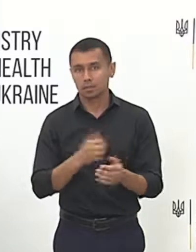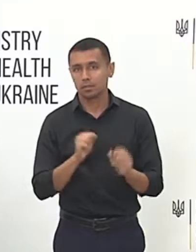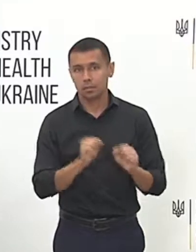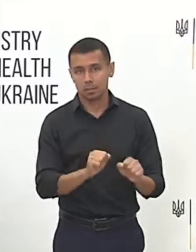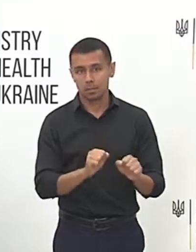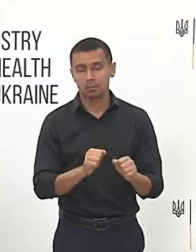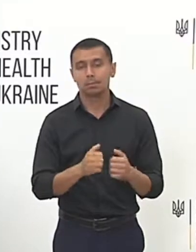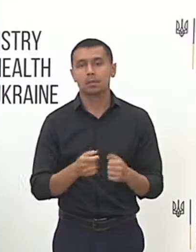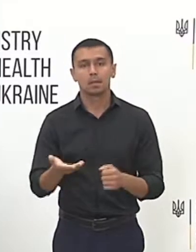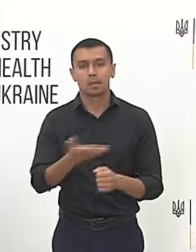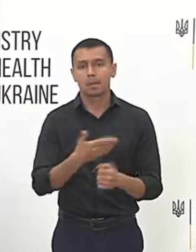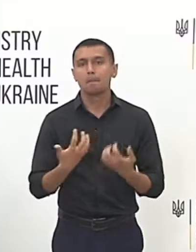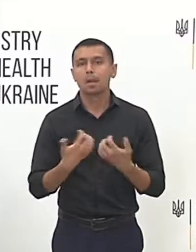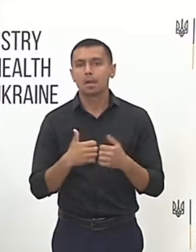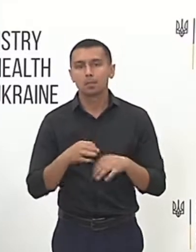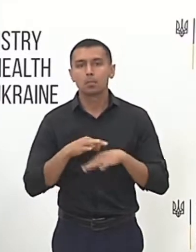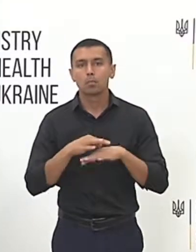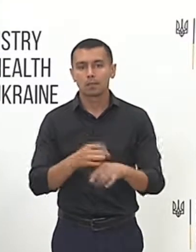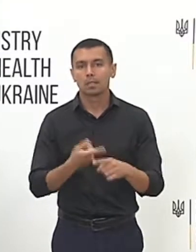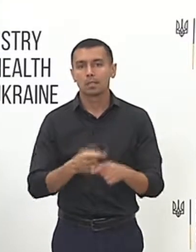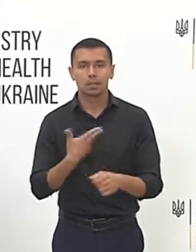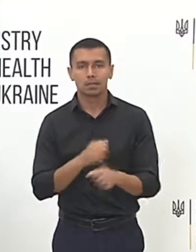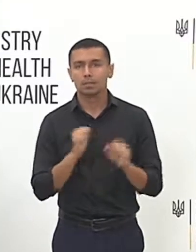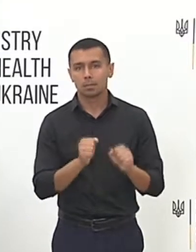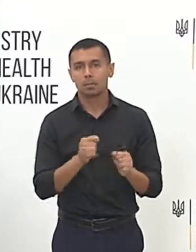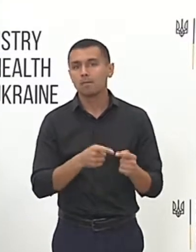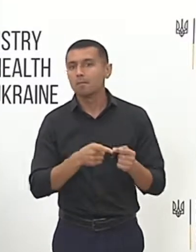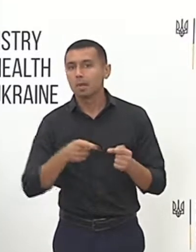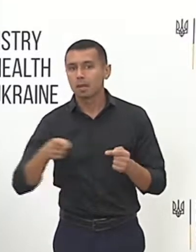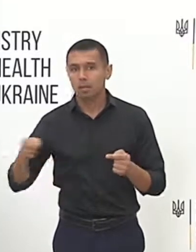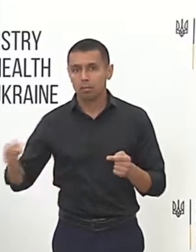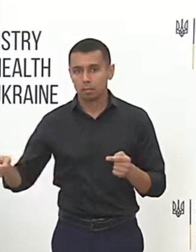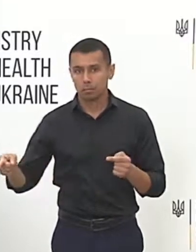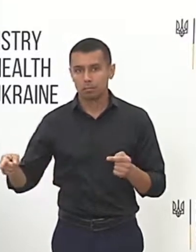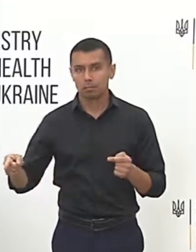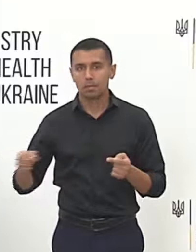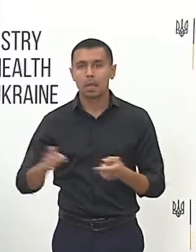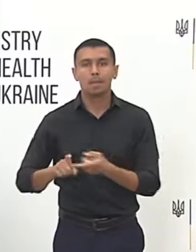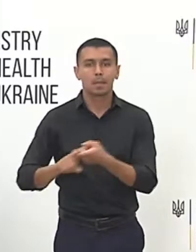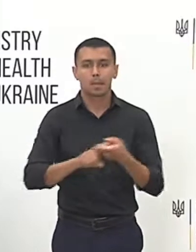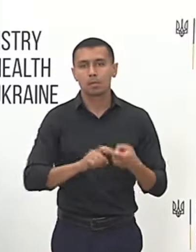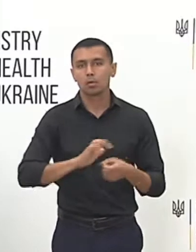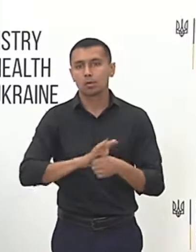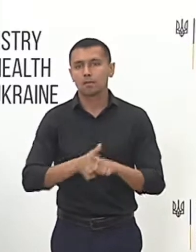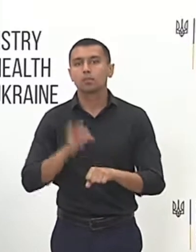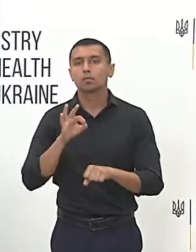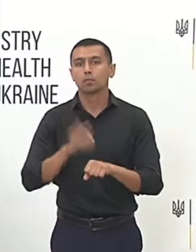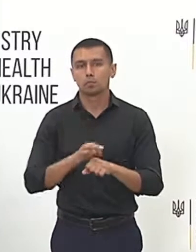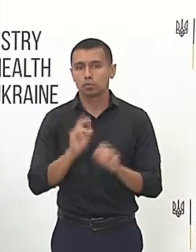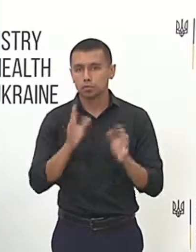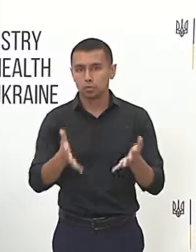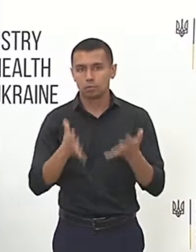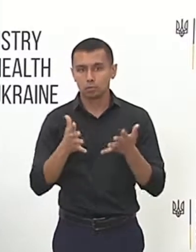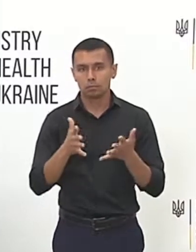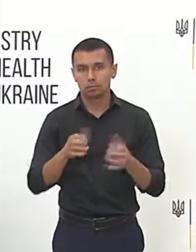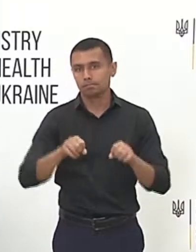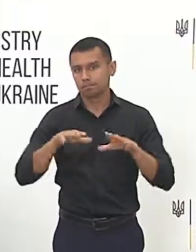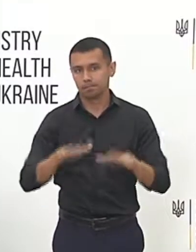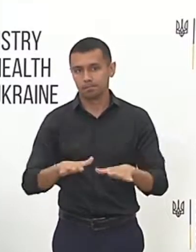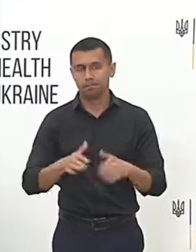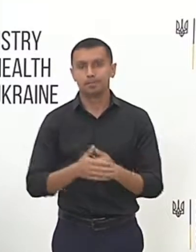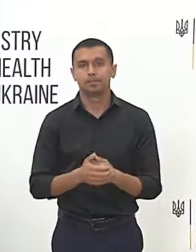щеплень, і механізм проведення цих щеплень в період епідемії коронавірусної хвороби чітко